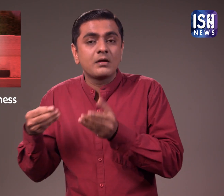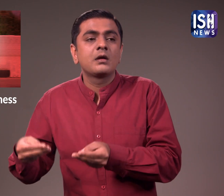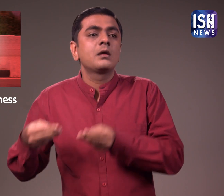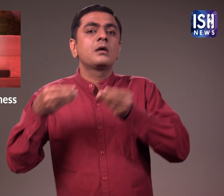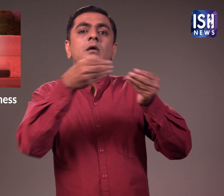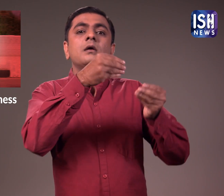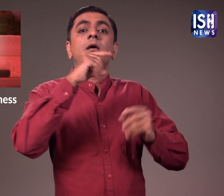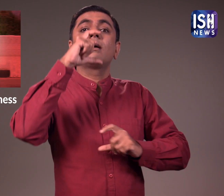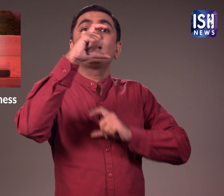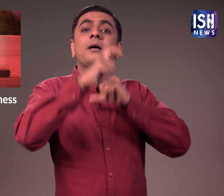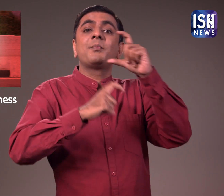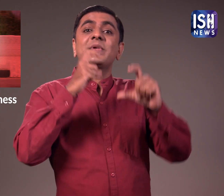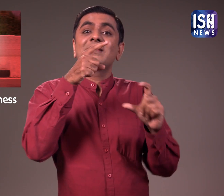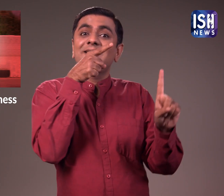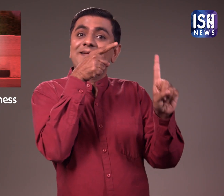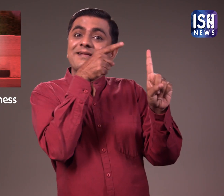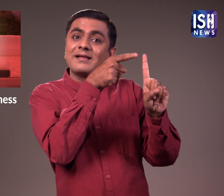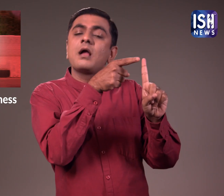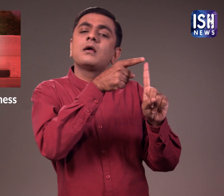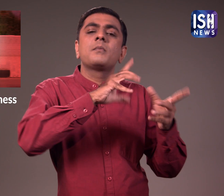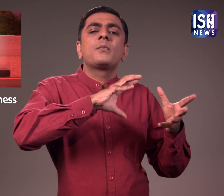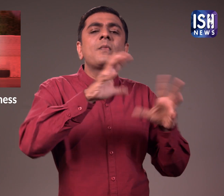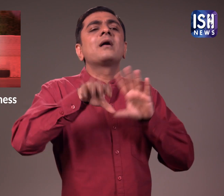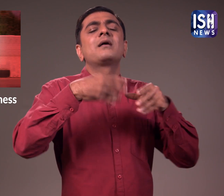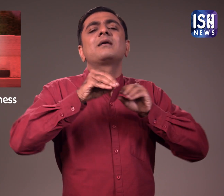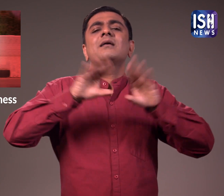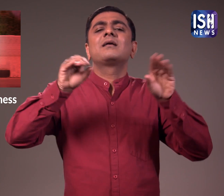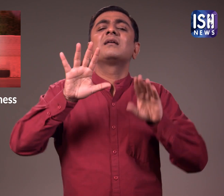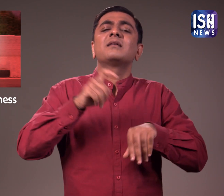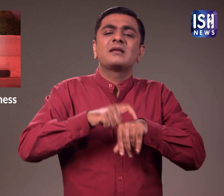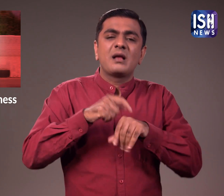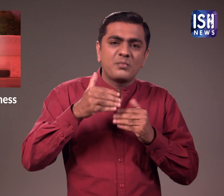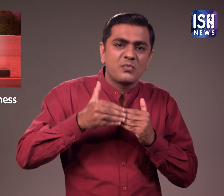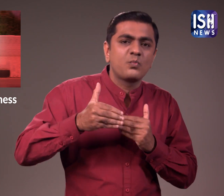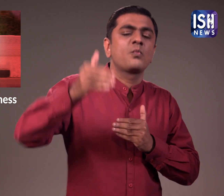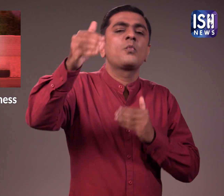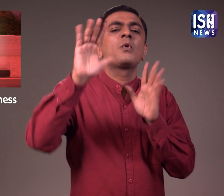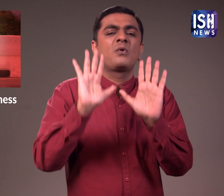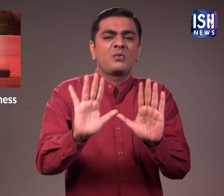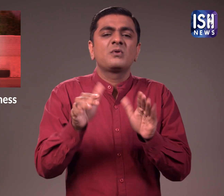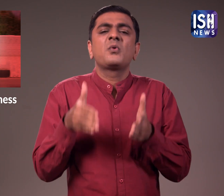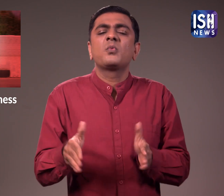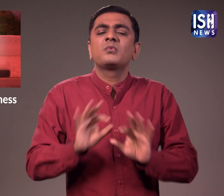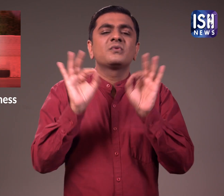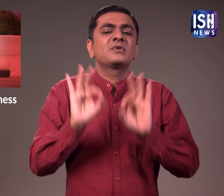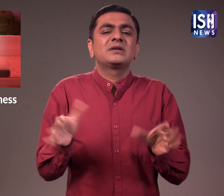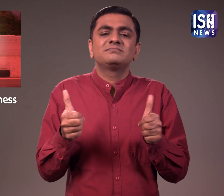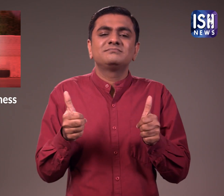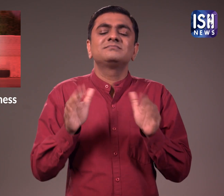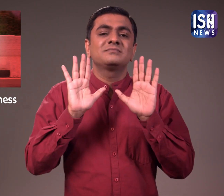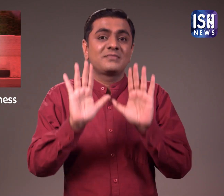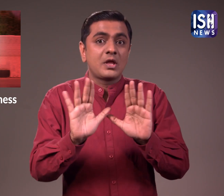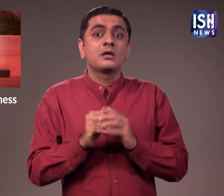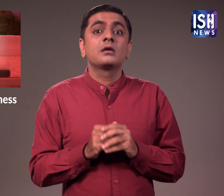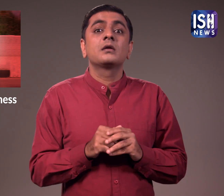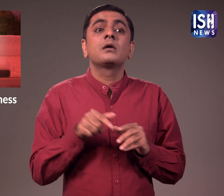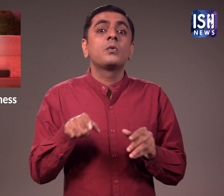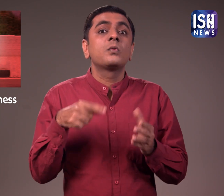तो कम्पनिया निर्मान करना शुरू कर देंगी क्यूंकि अभी यह तयार नहीं है इसे होने में समय लगेगा तब